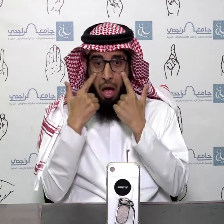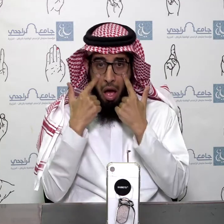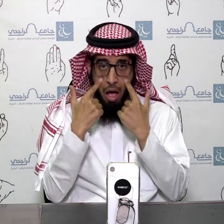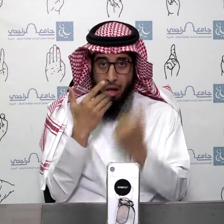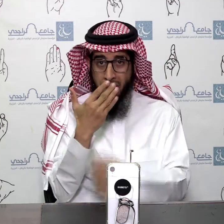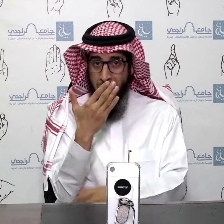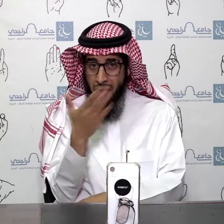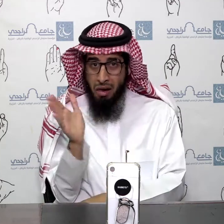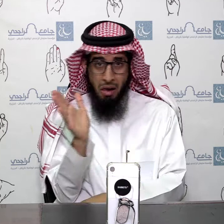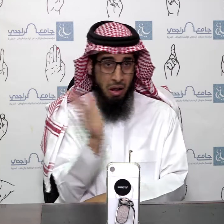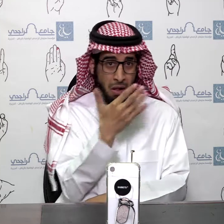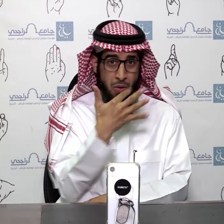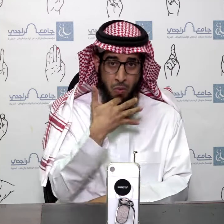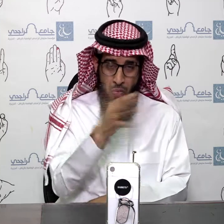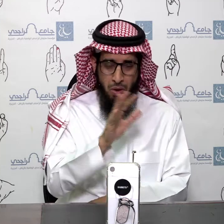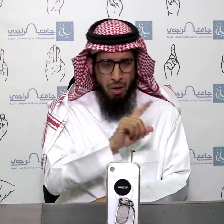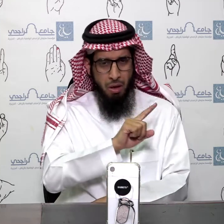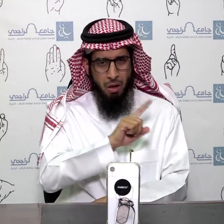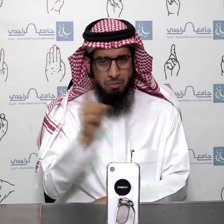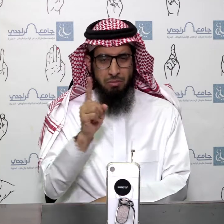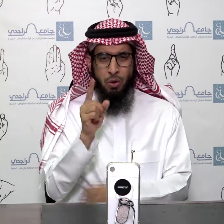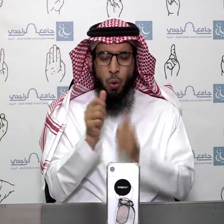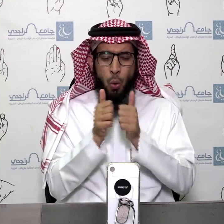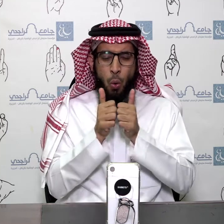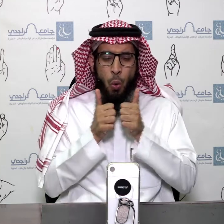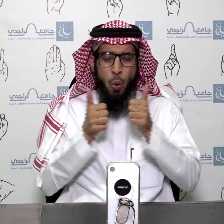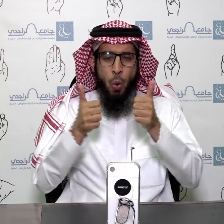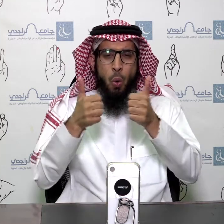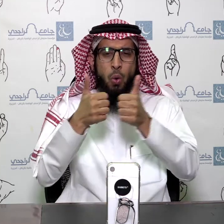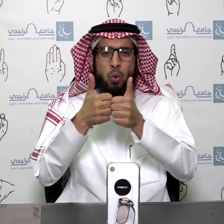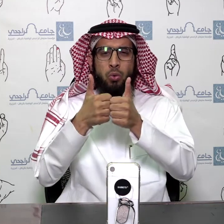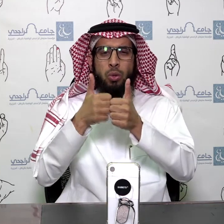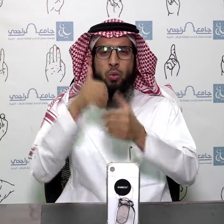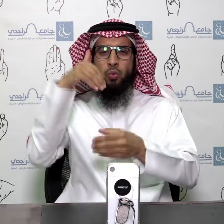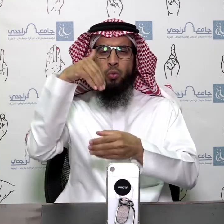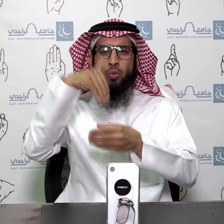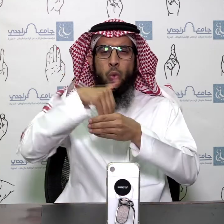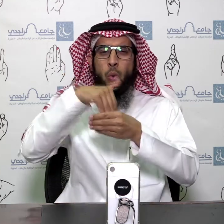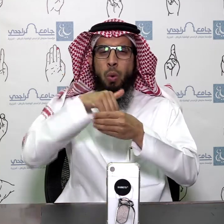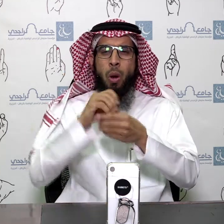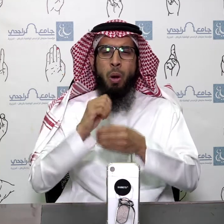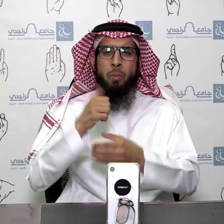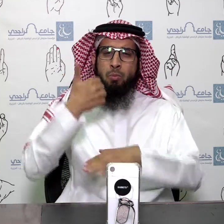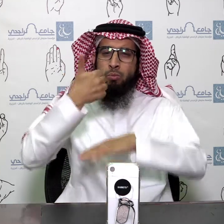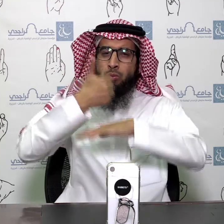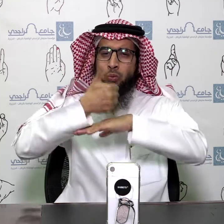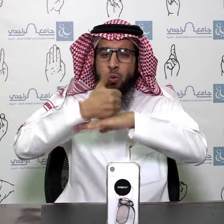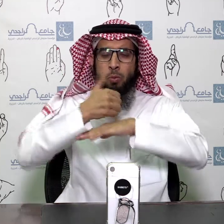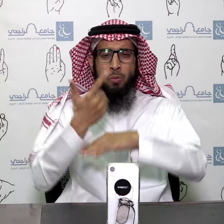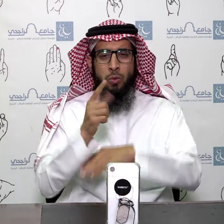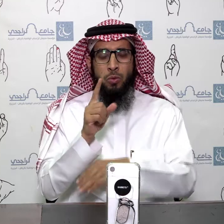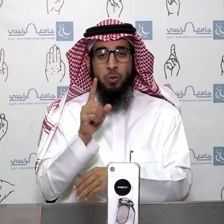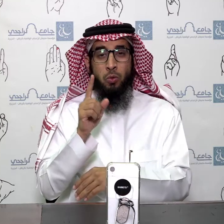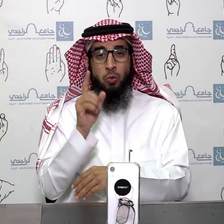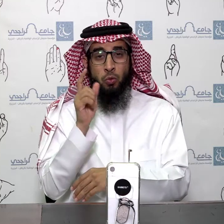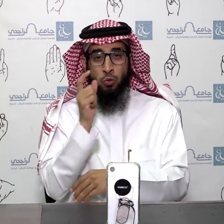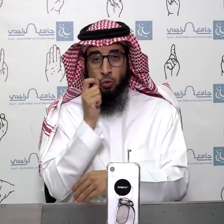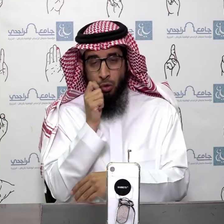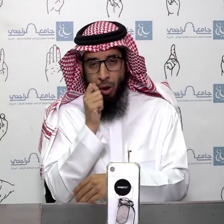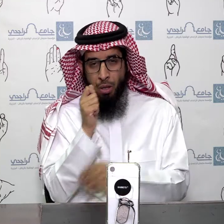الأسرة وركناها اللذان لا تقوم إلا عليهما. فما علاقة